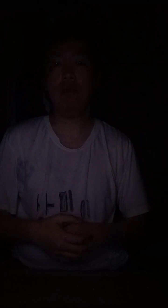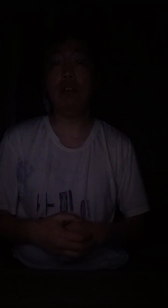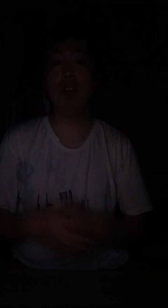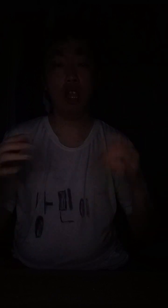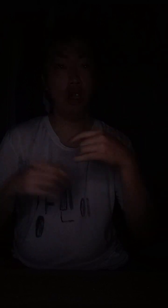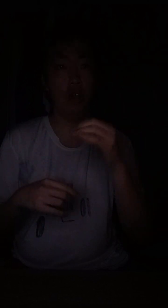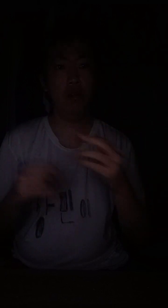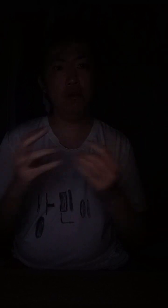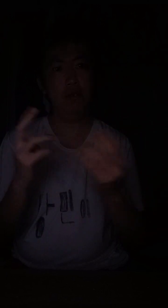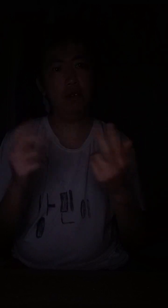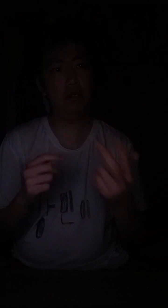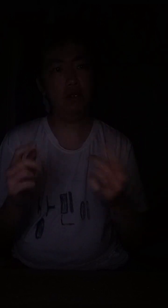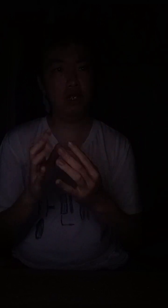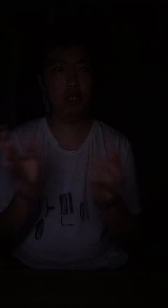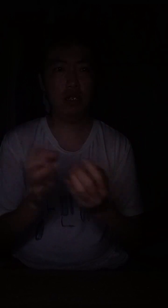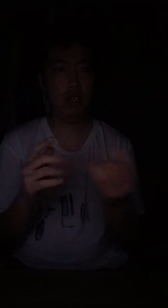지난 23일 KBS 이사회는